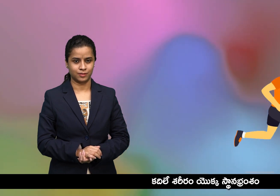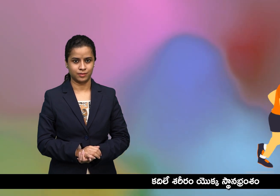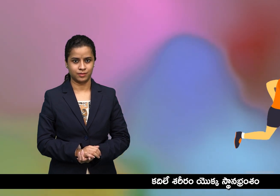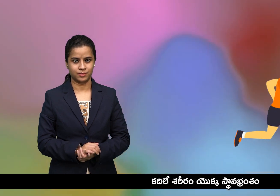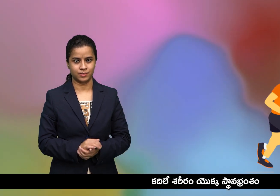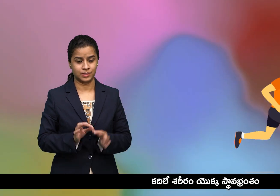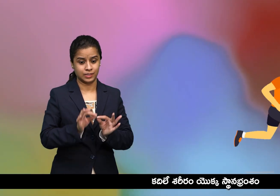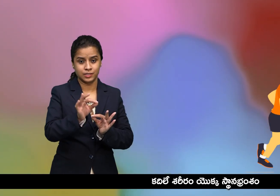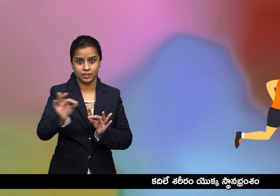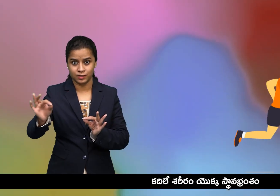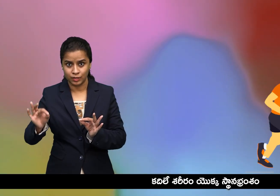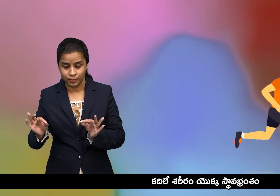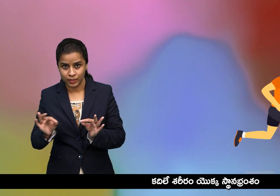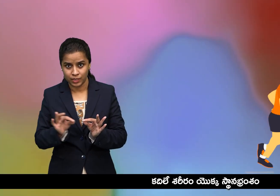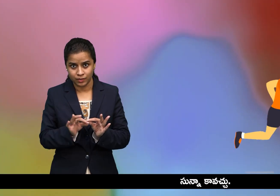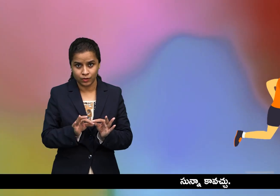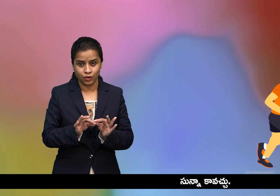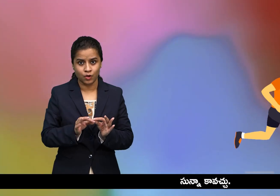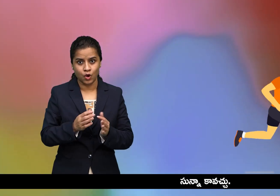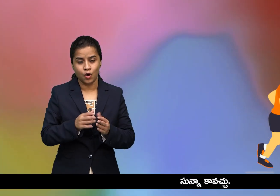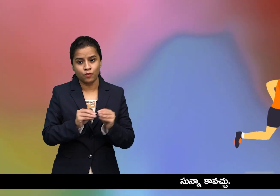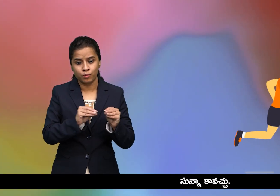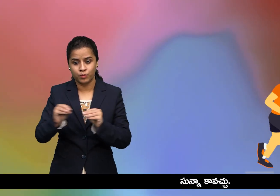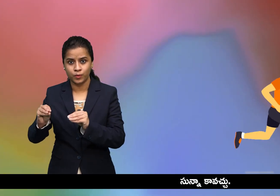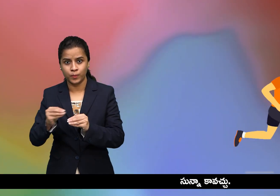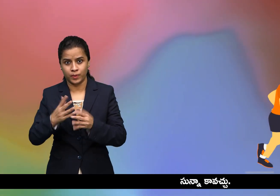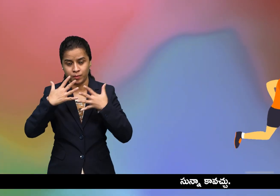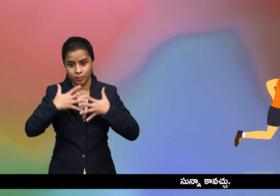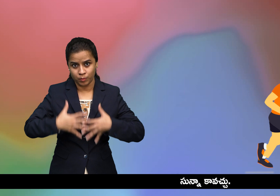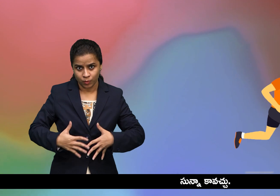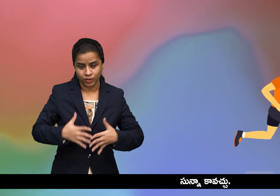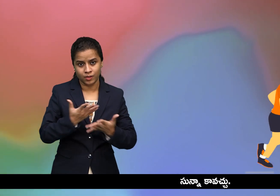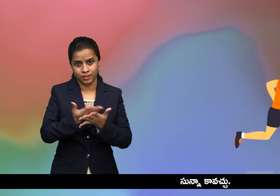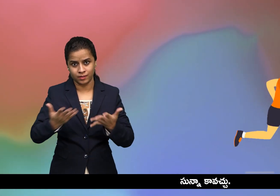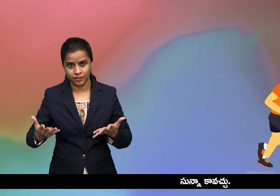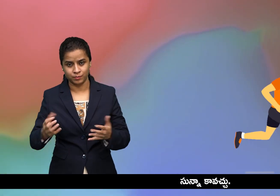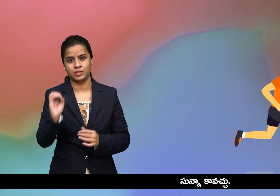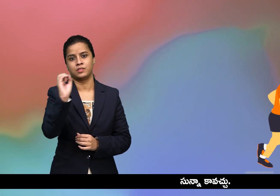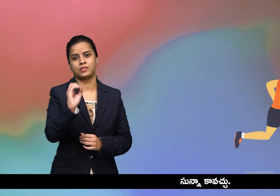కదిలే శరీరం యొక్క స్థానభ్రంశం 0 కావచ్చు.